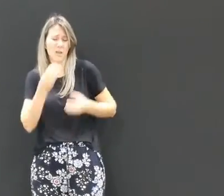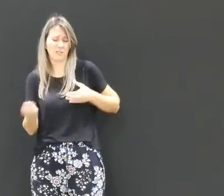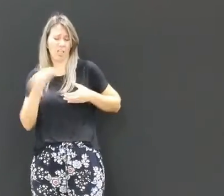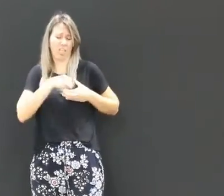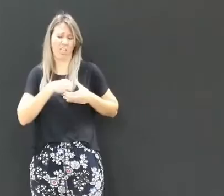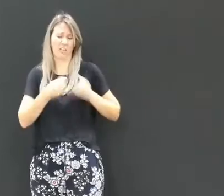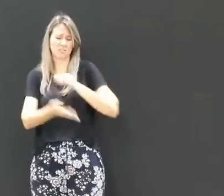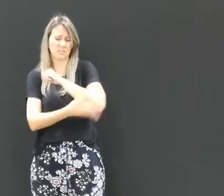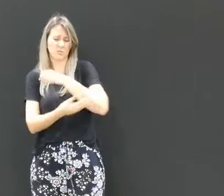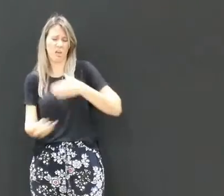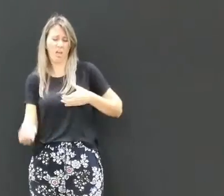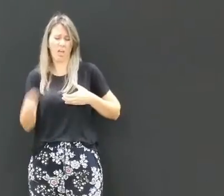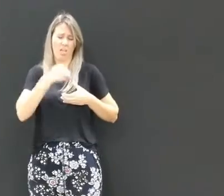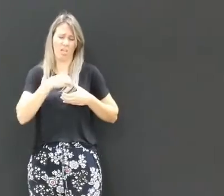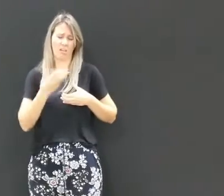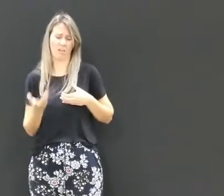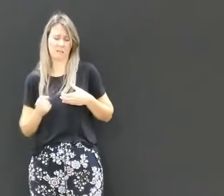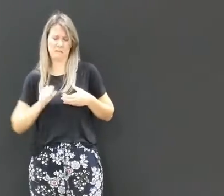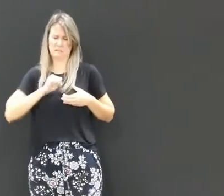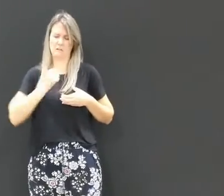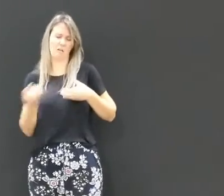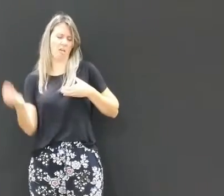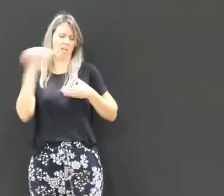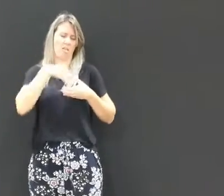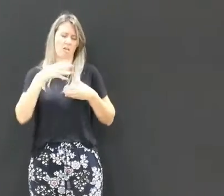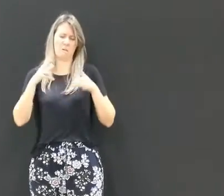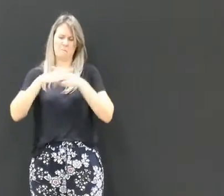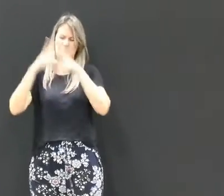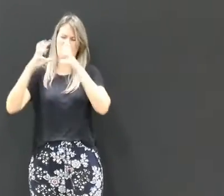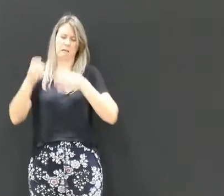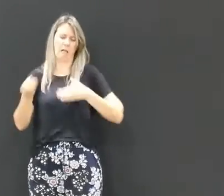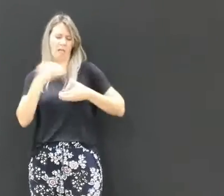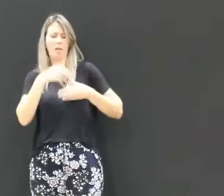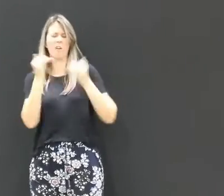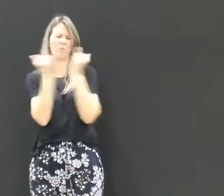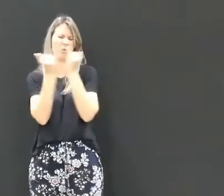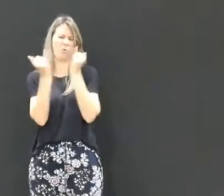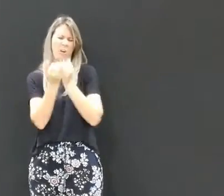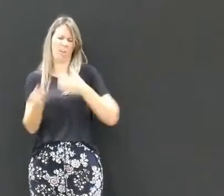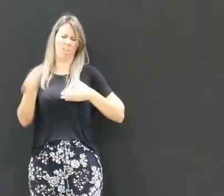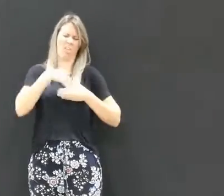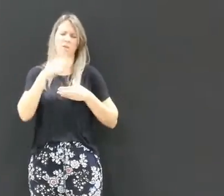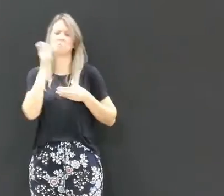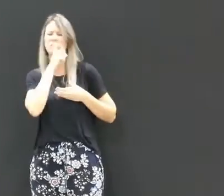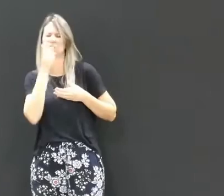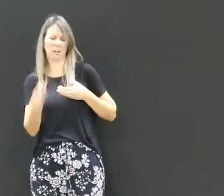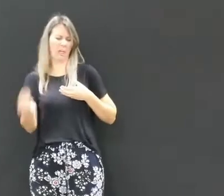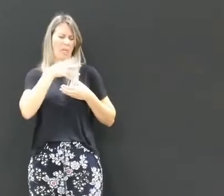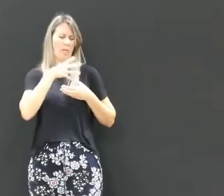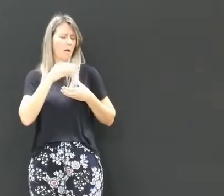as bobagens, Senhor. E que eles evitem encher o coração daquilo que te desagrada, Senhor.